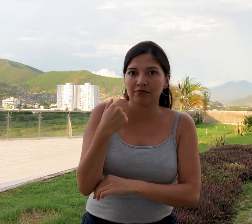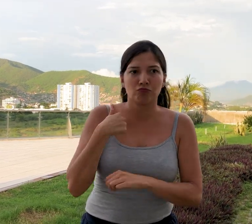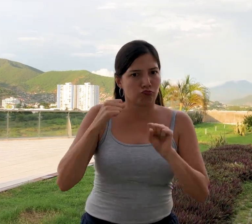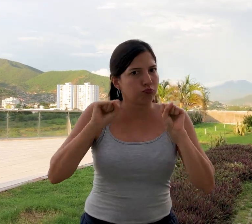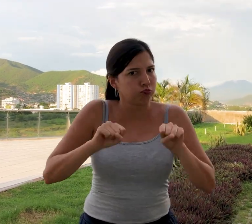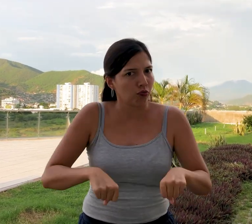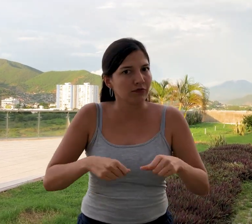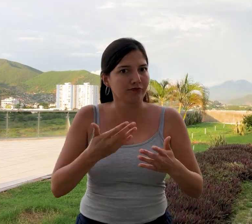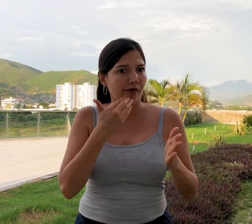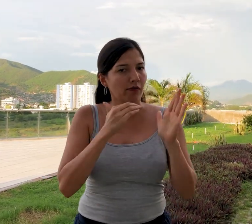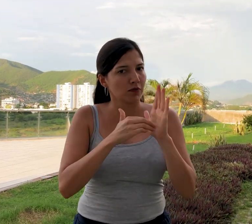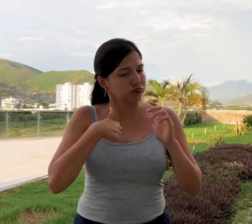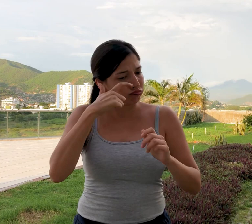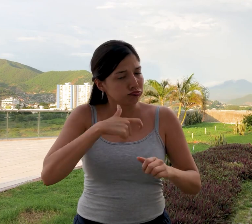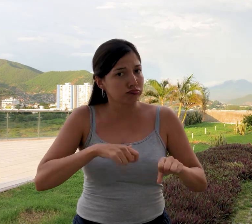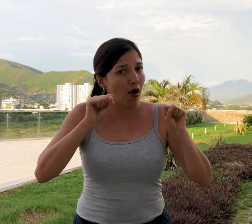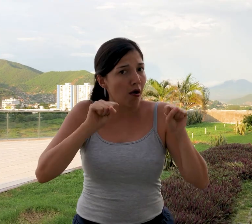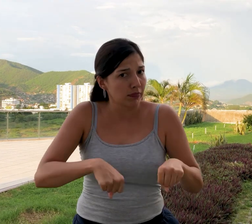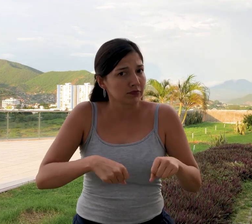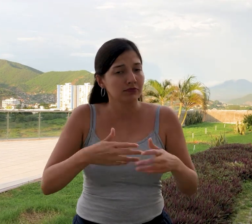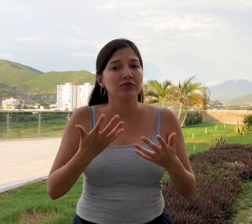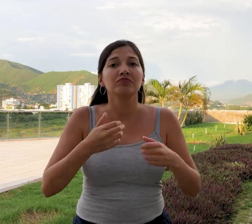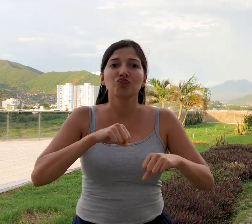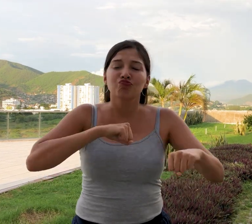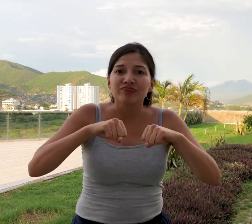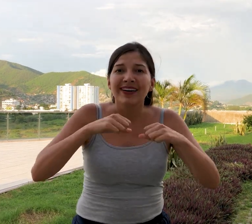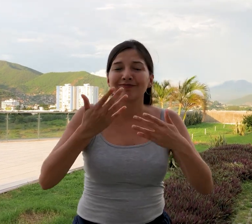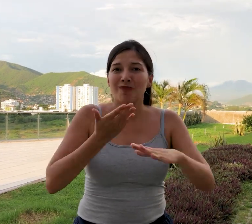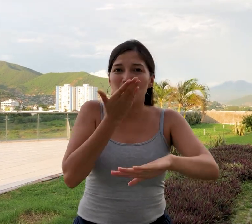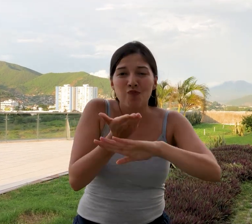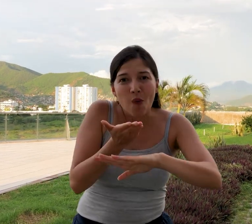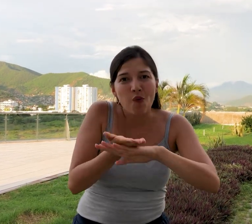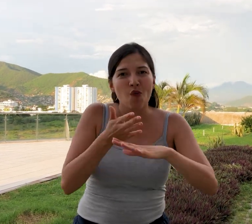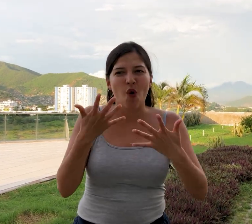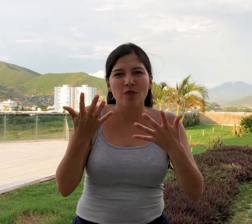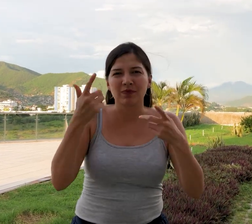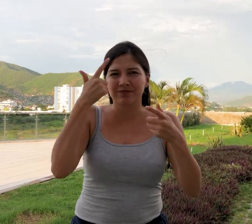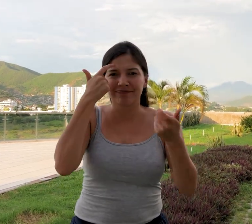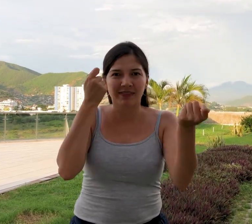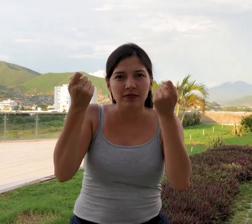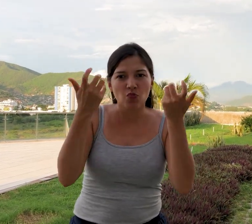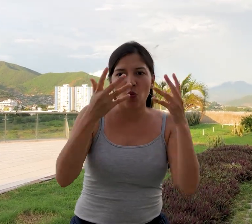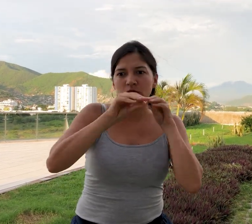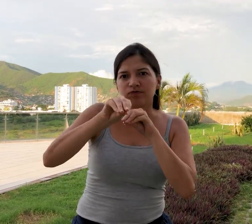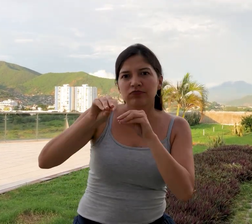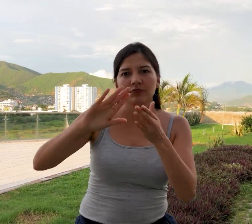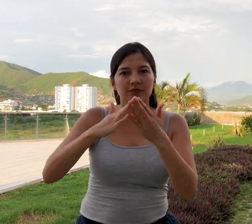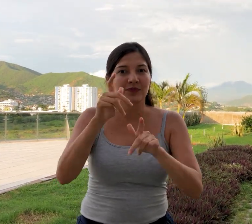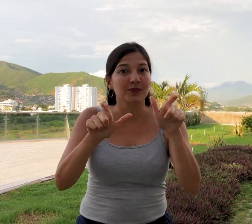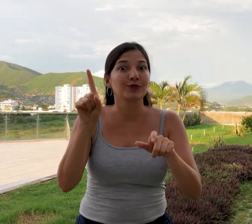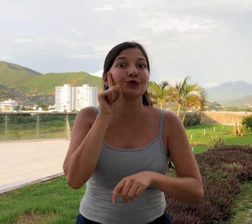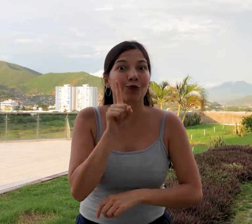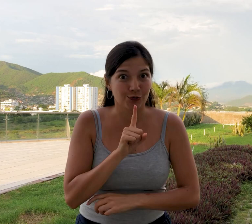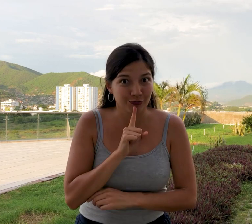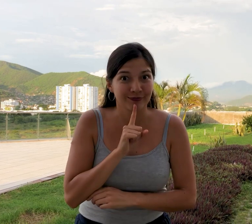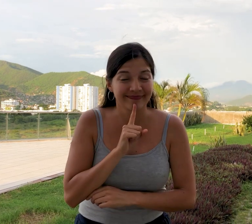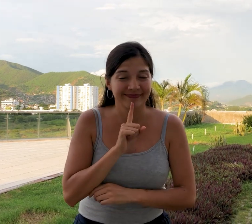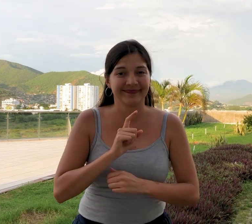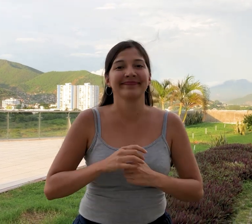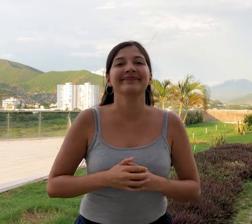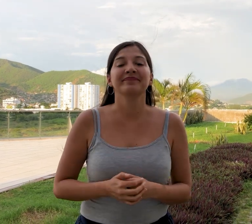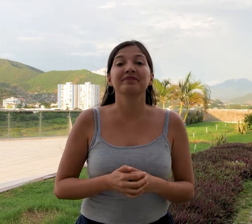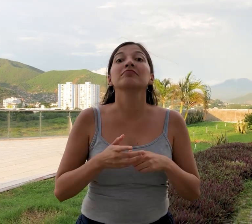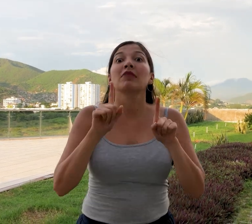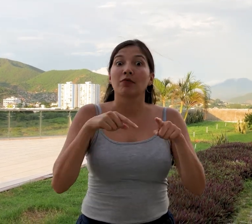Señas. Mi ingreso generó un gran impacto. Muchos allí se preguntaban qué hacía una persona sorda. Con mi trabajo